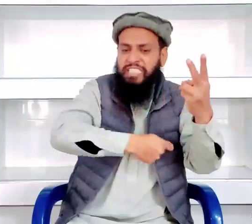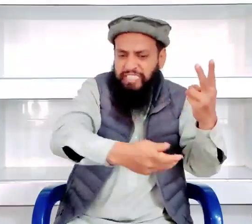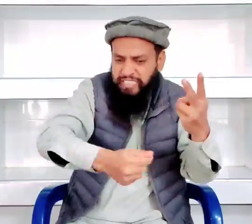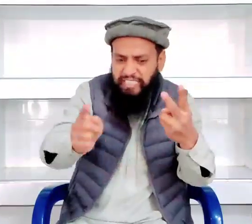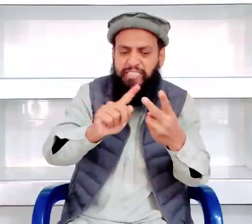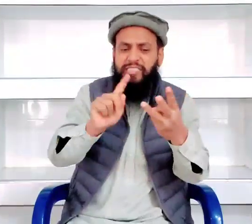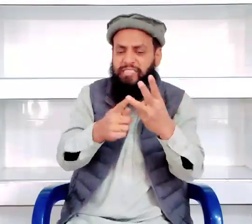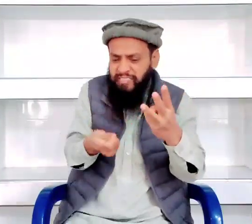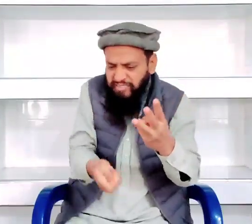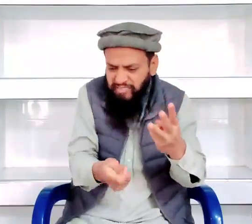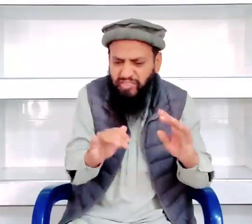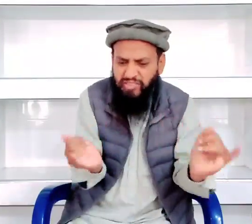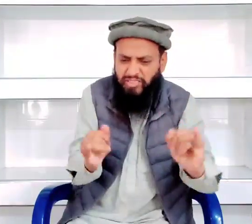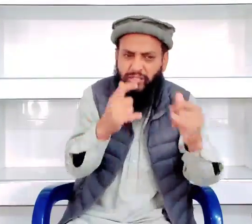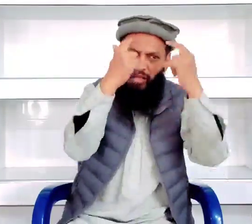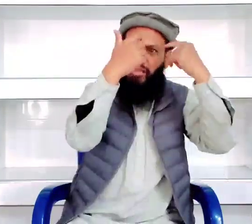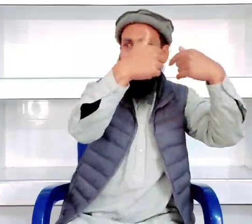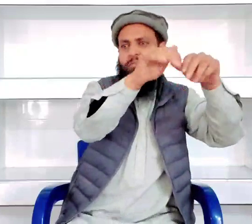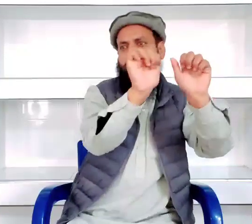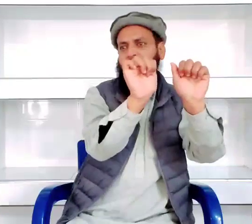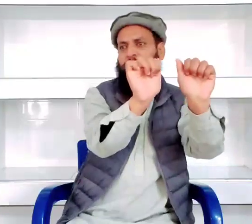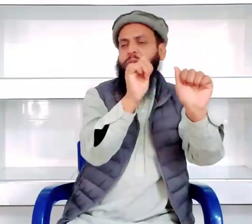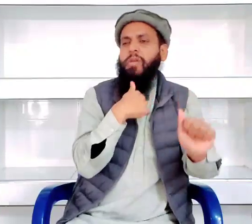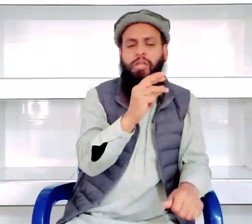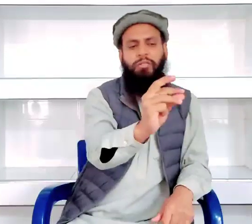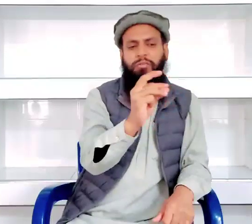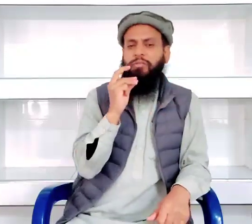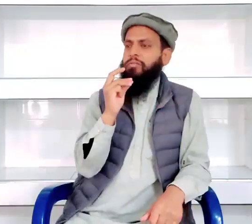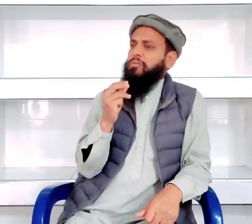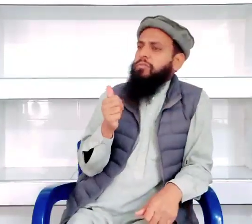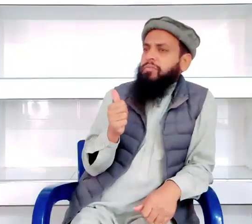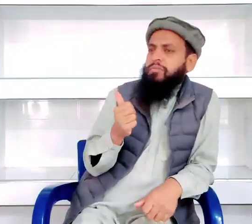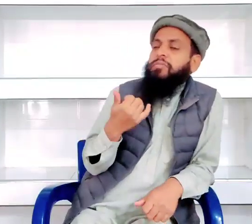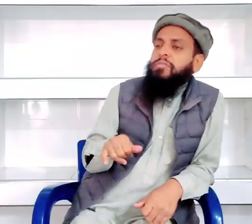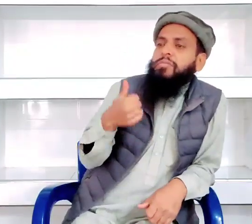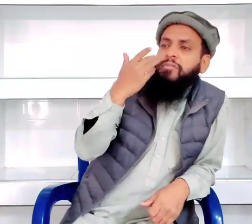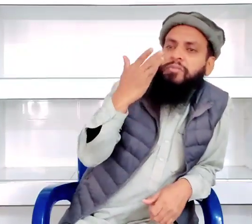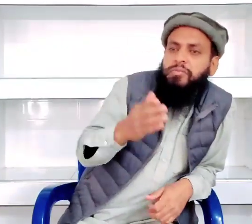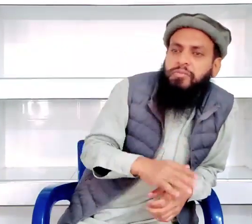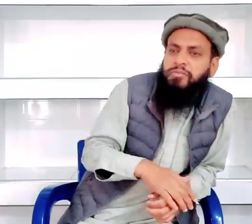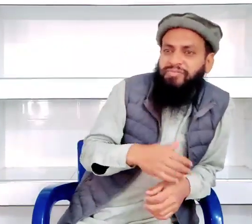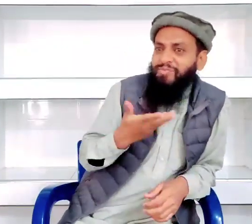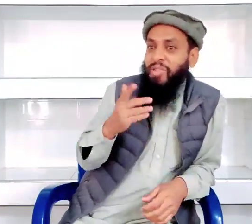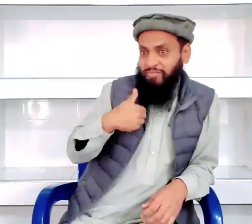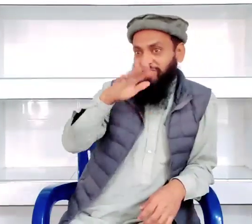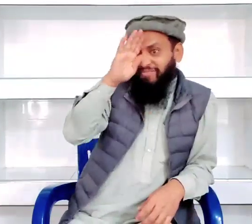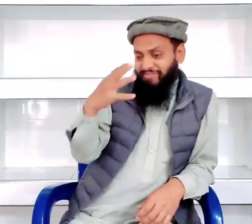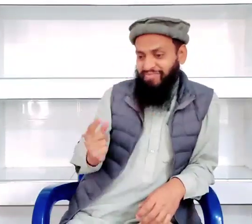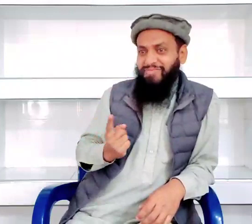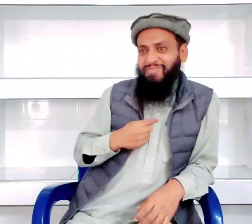کہ تیار حضور اے او دے بدلے تے تانوں ویکھنا اے بے تو جتنا مرضی 100 من نکل آئے 100 من نکل آئے 1000